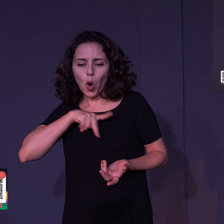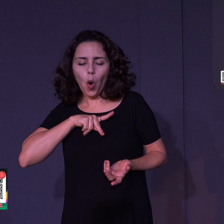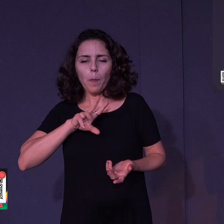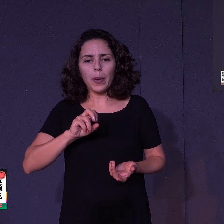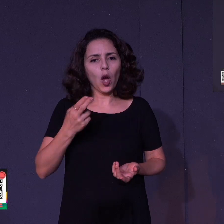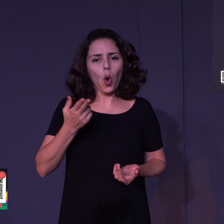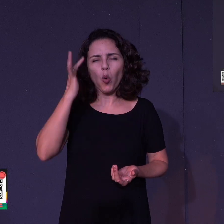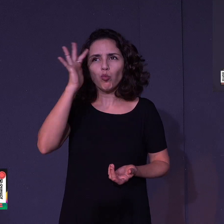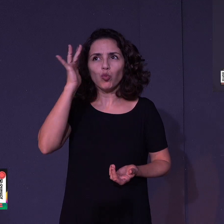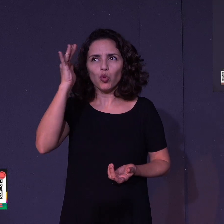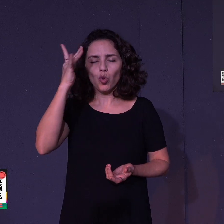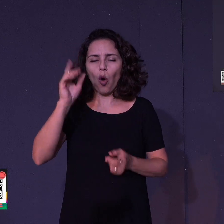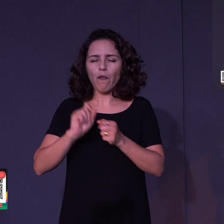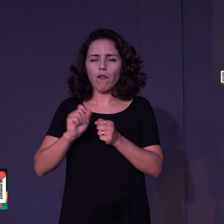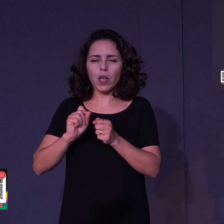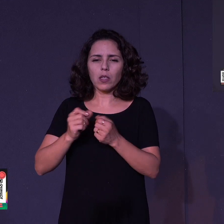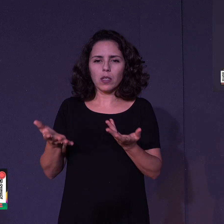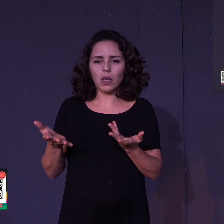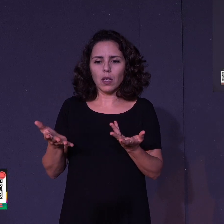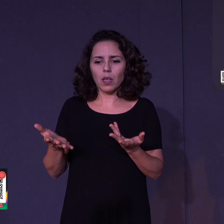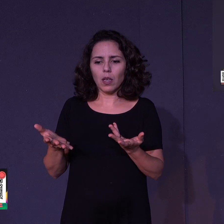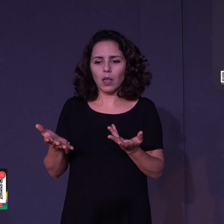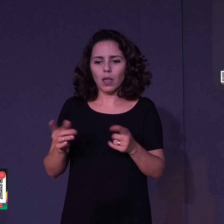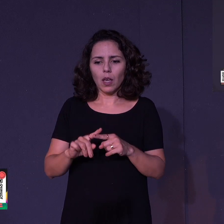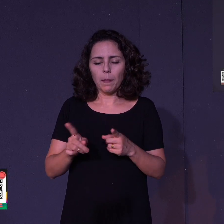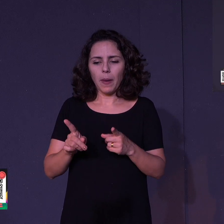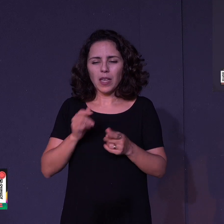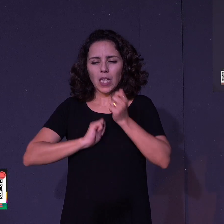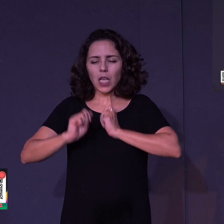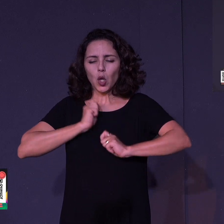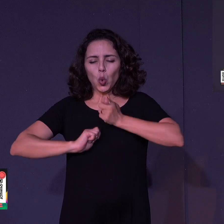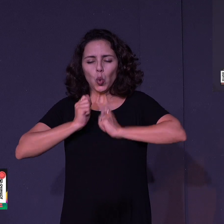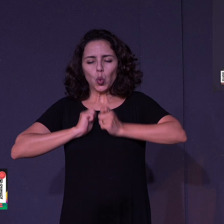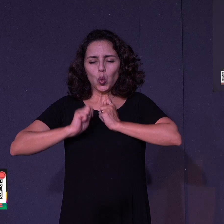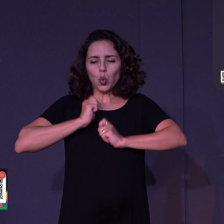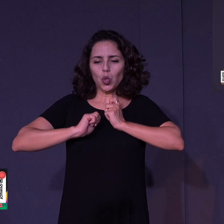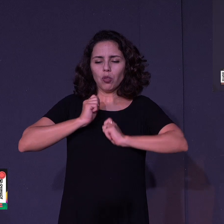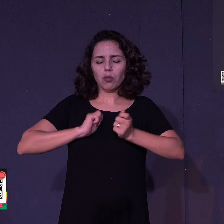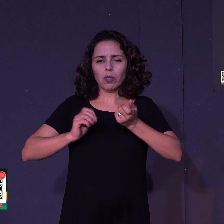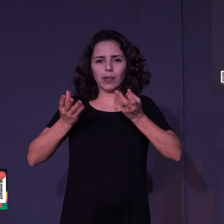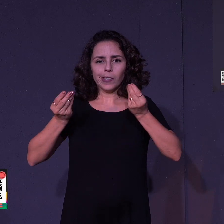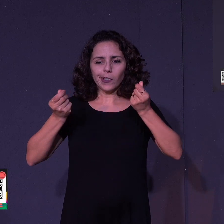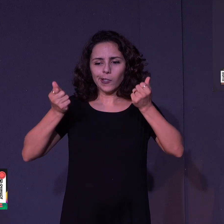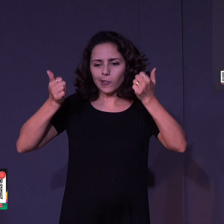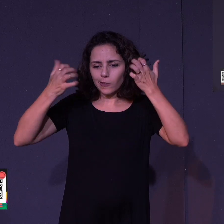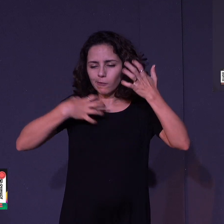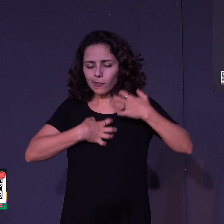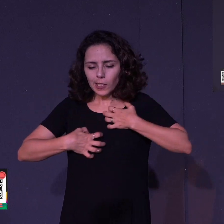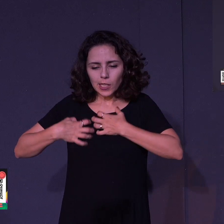sonho irá acalmar as angústias da alma. Entenda, muitas vezes somos nós que procuramos